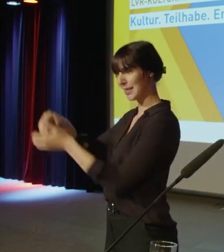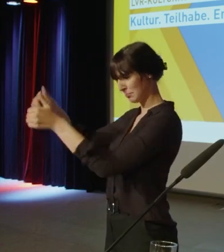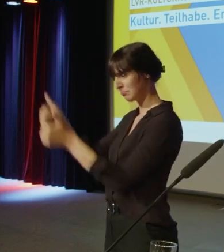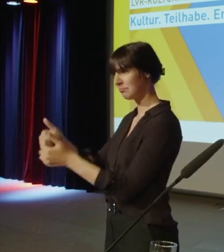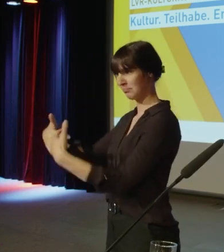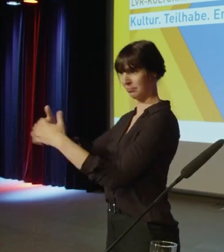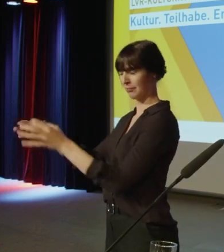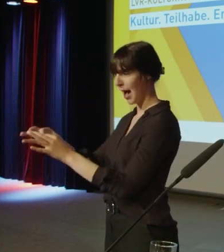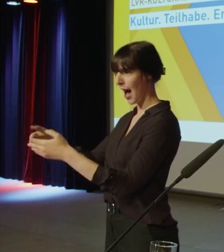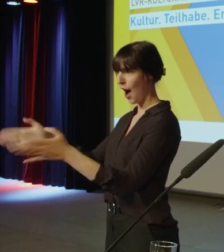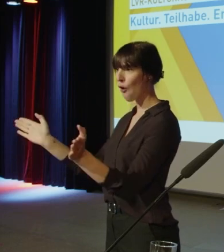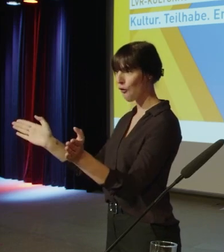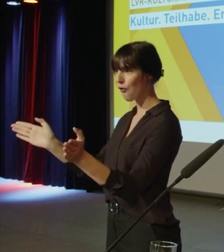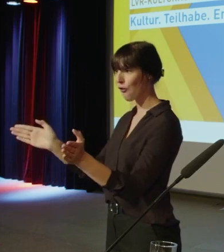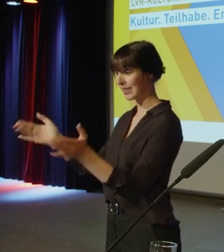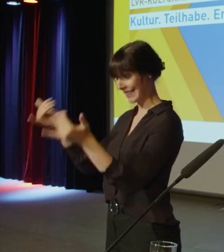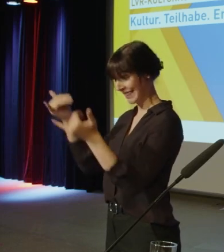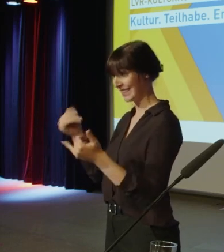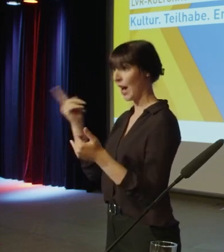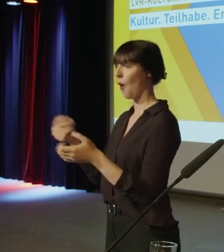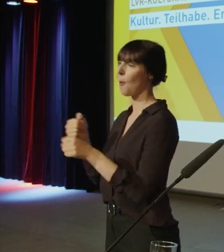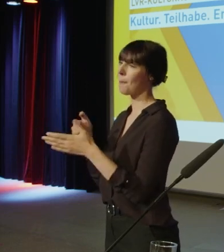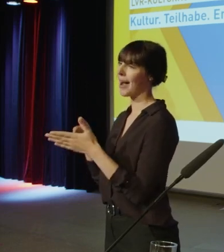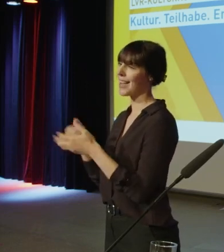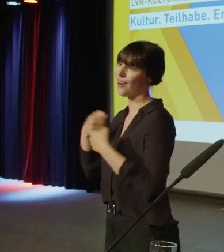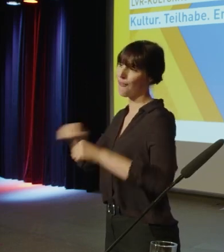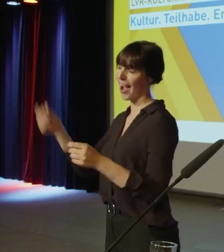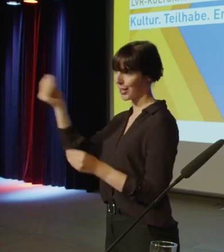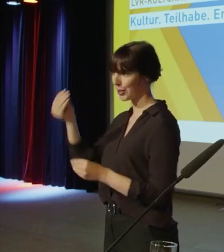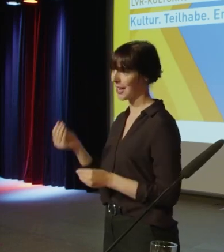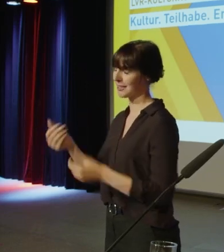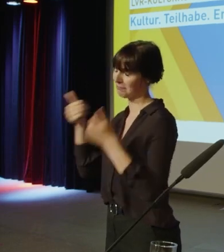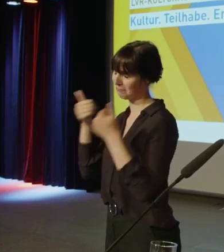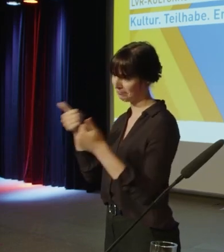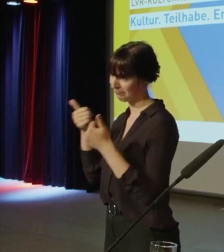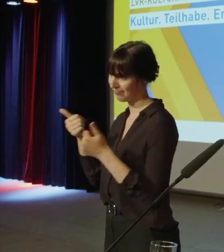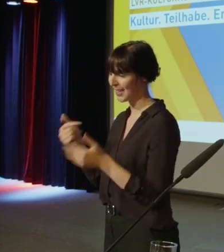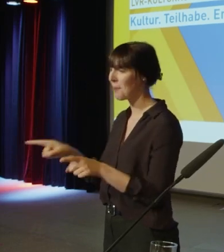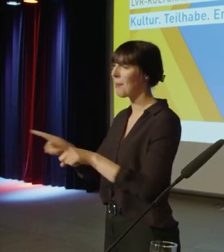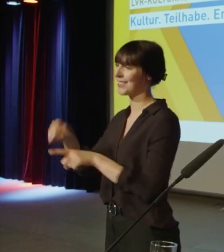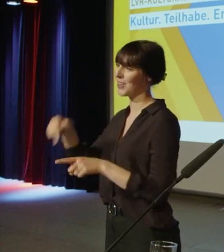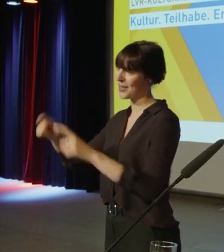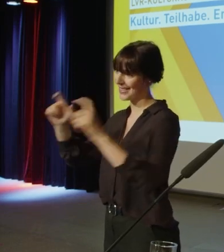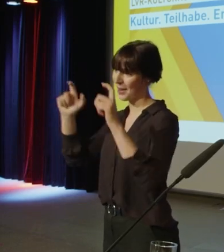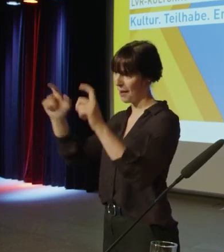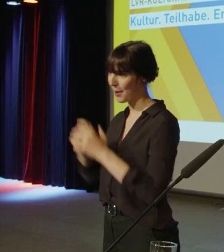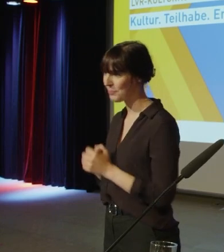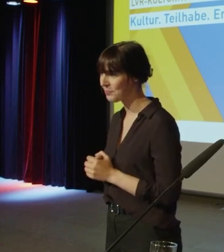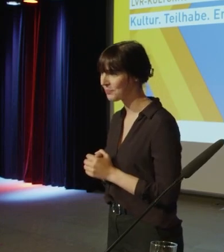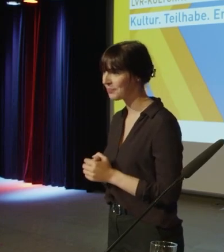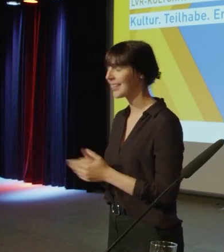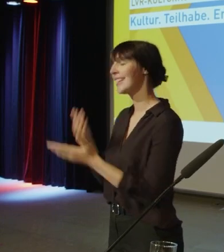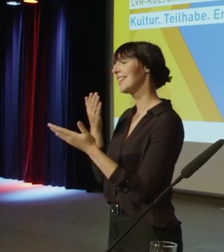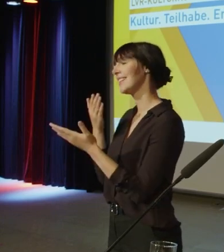die glücklicherweise inzwischen barrierefrei gestaltet, passt also zum heutigen Thema. Also ganz herzlichen Dank für die wirklich sehr, sehr